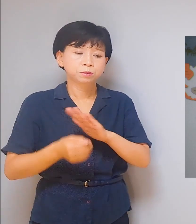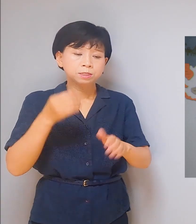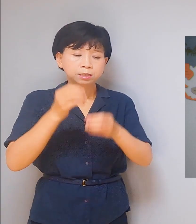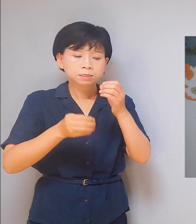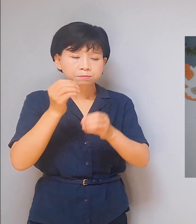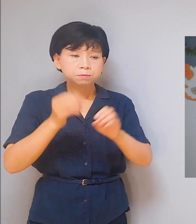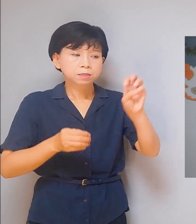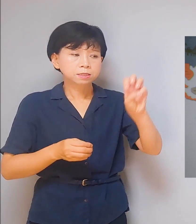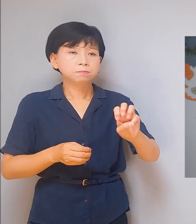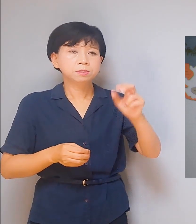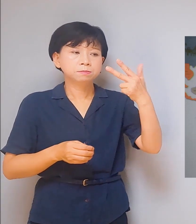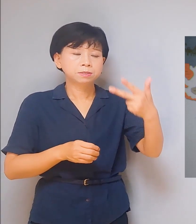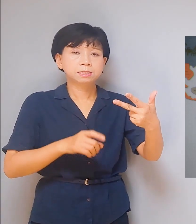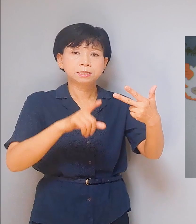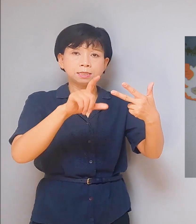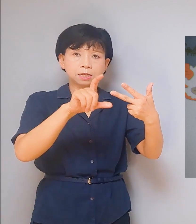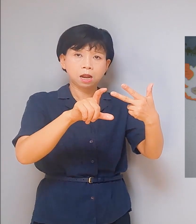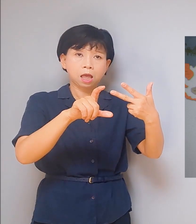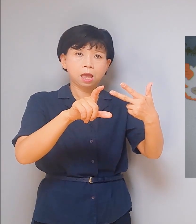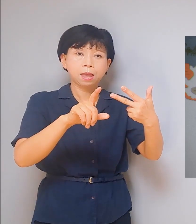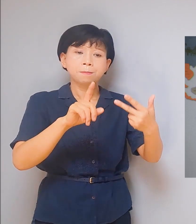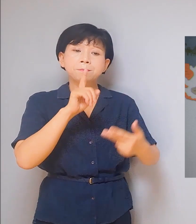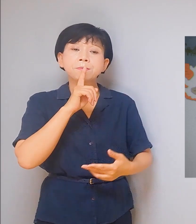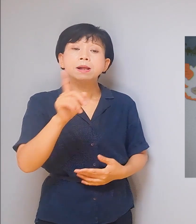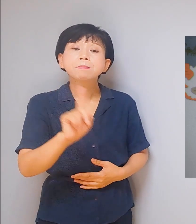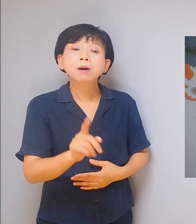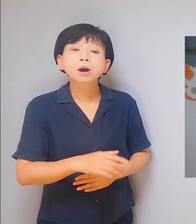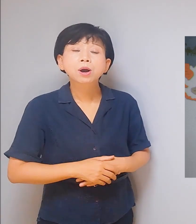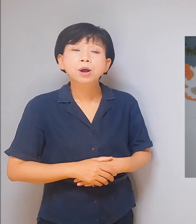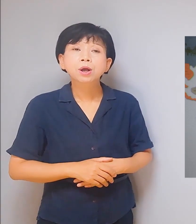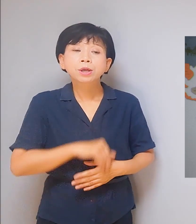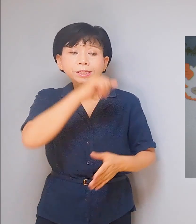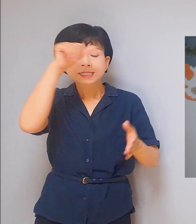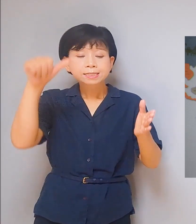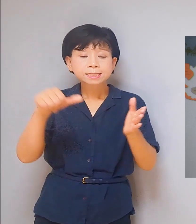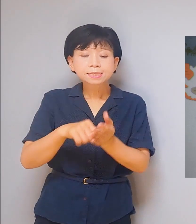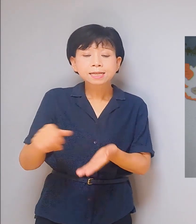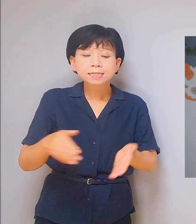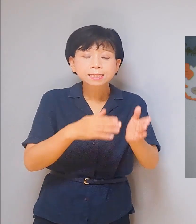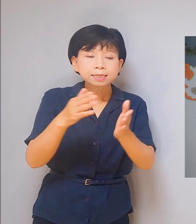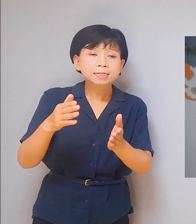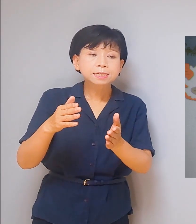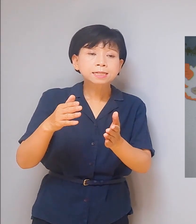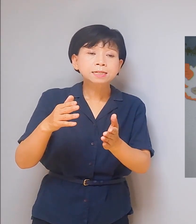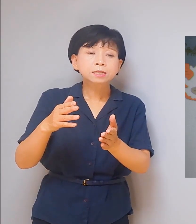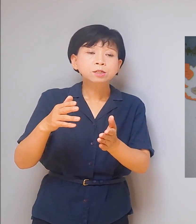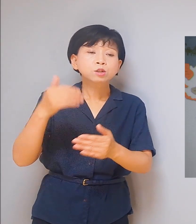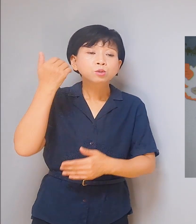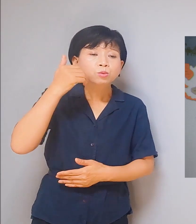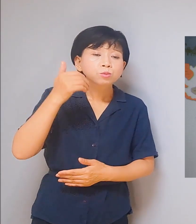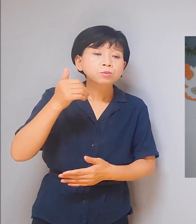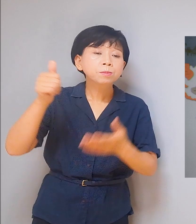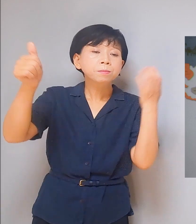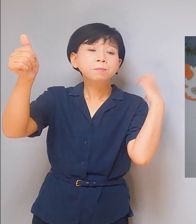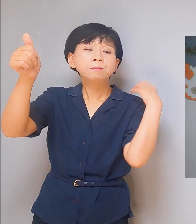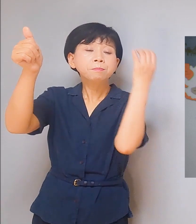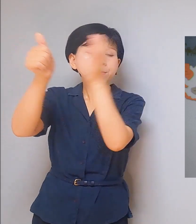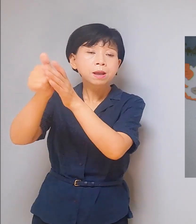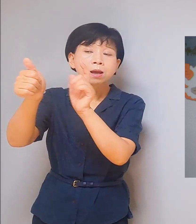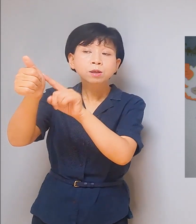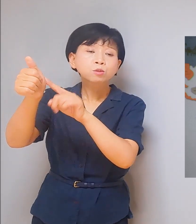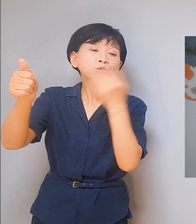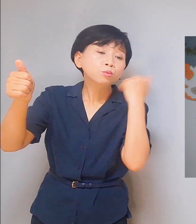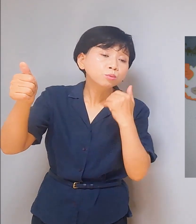시편 37절에 보니까 뭐라고 나와 있어요? 우리 인생길을 누구에게 맡기라? 하나님께 맡기라.